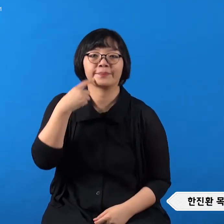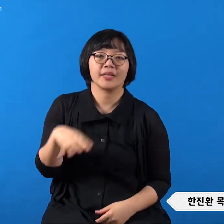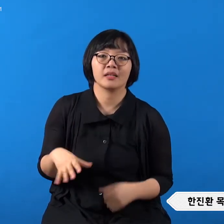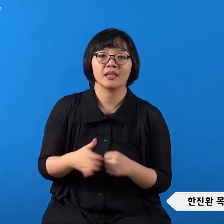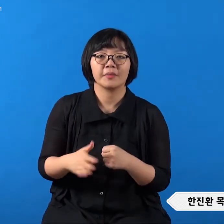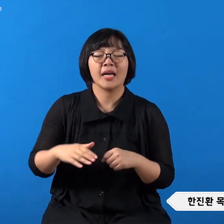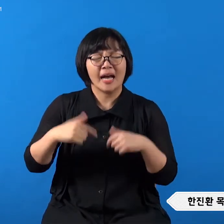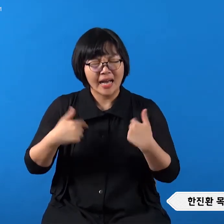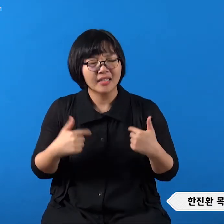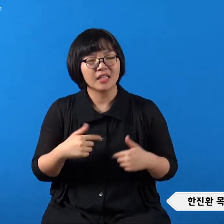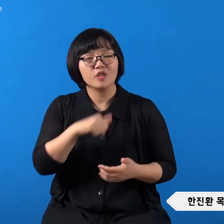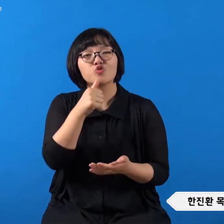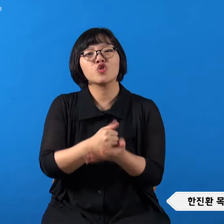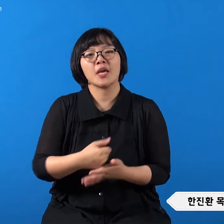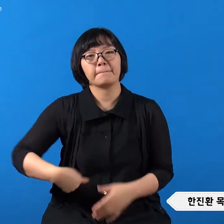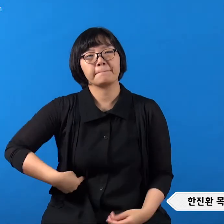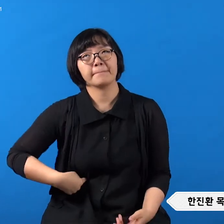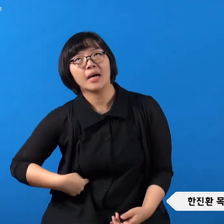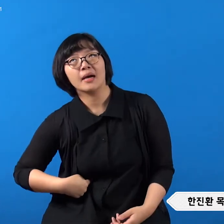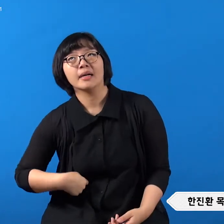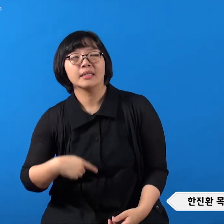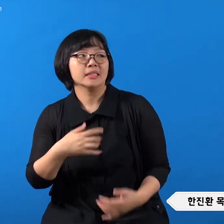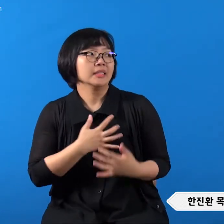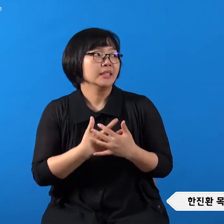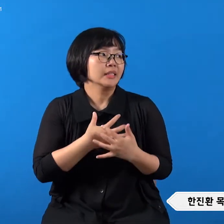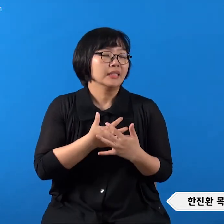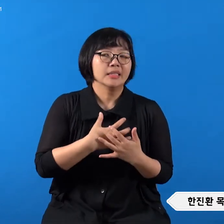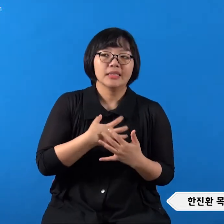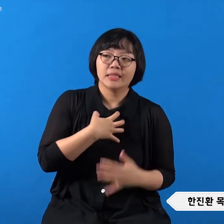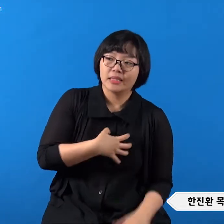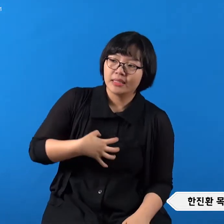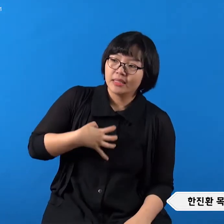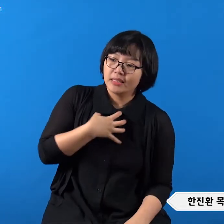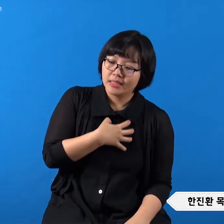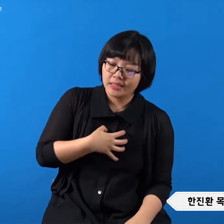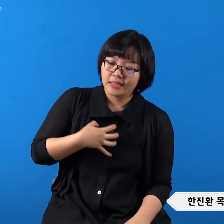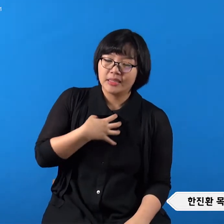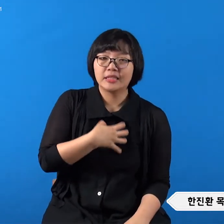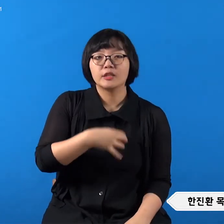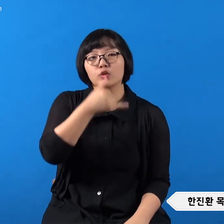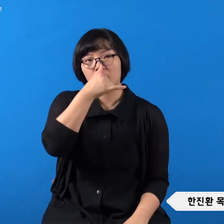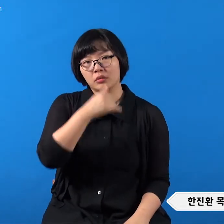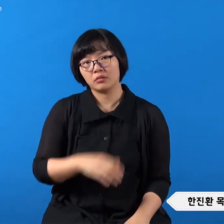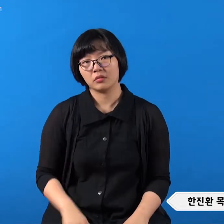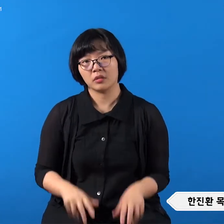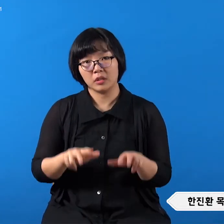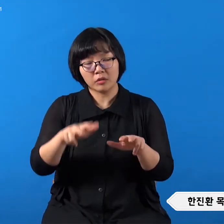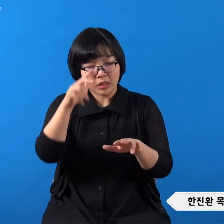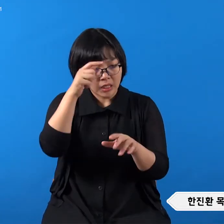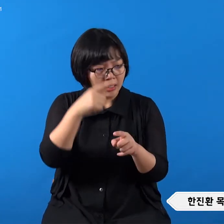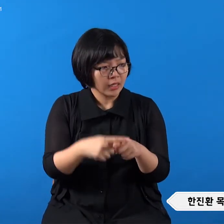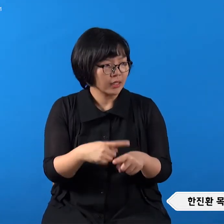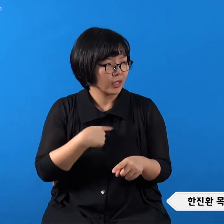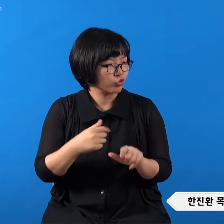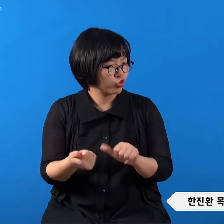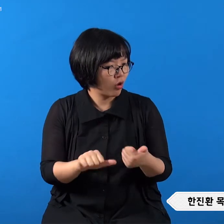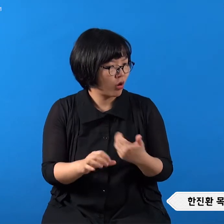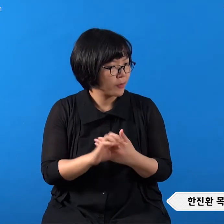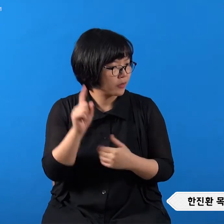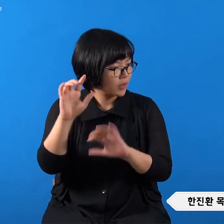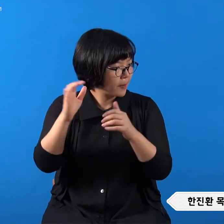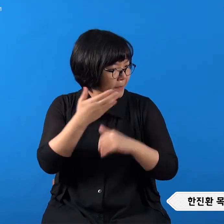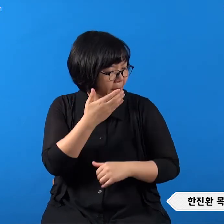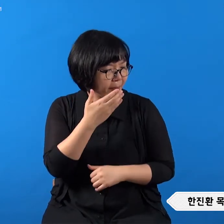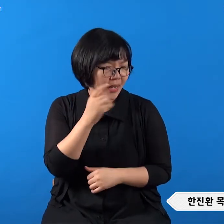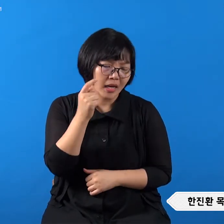늘 죄의식이 있습니다. 늘 마음이 불안하고 두렵습니다. 이러다가 내가 죽으면 진짜 천국 갈 수 있을까?